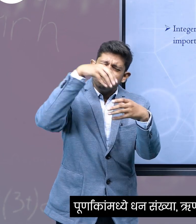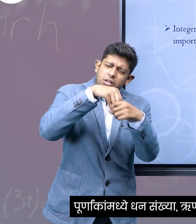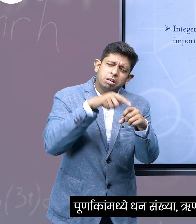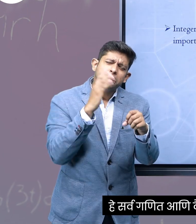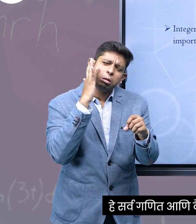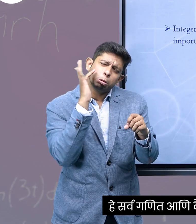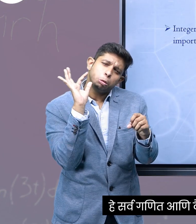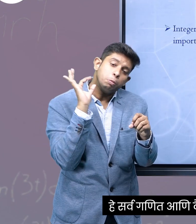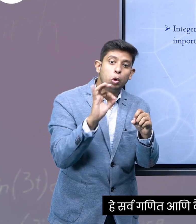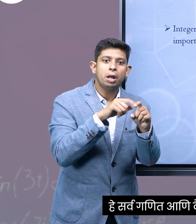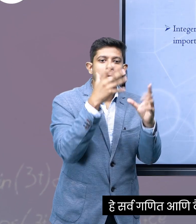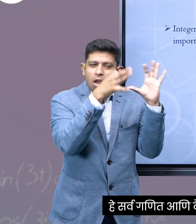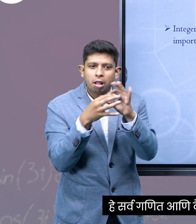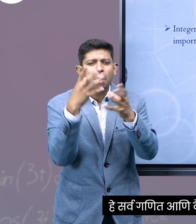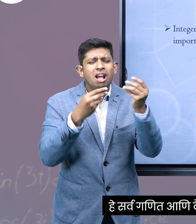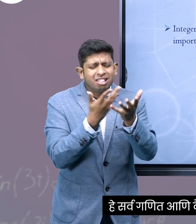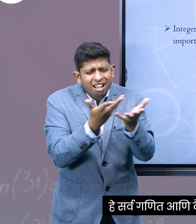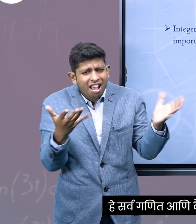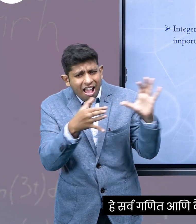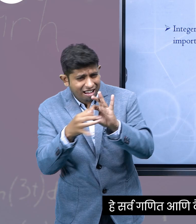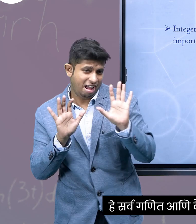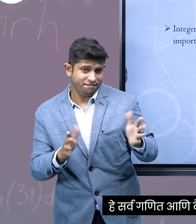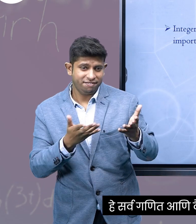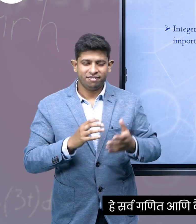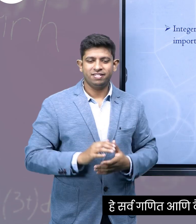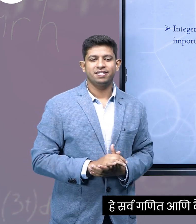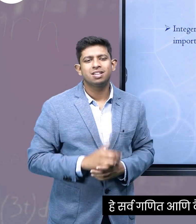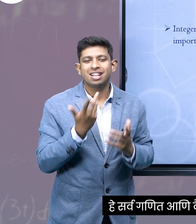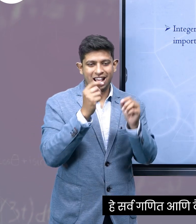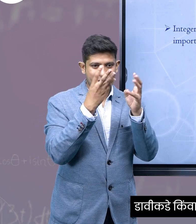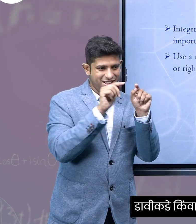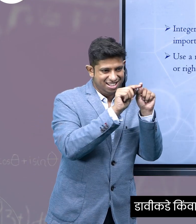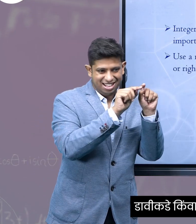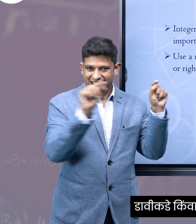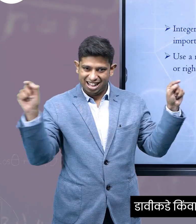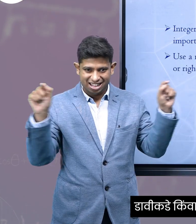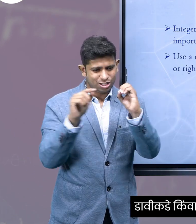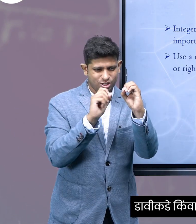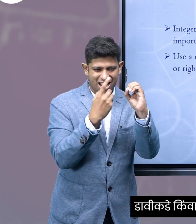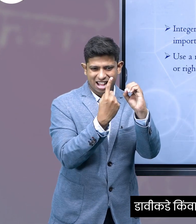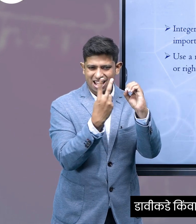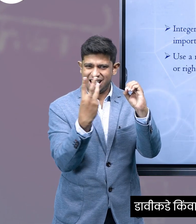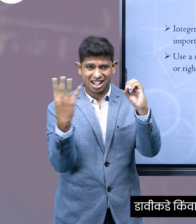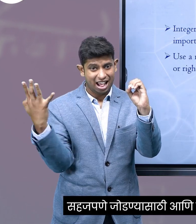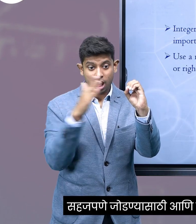होतो. हे सर्व गणित आणि दैनंदिन जीवनात महत्त्वाचे आहेत. डावीकडे किंवा उजवीकडे हलवून पूर्णांक